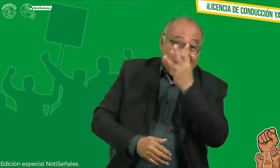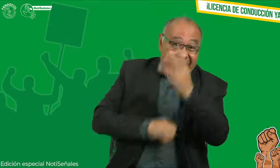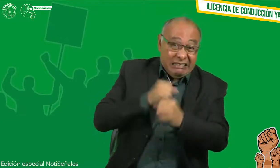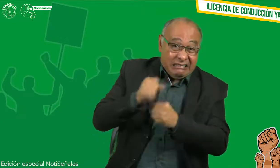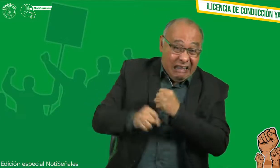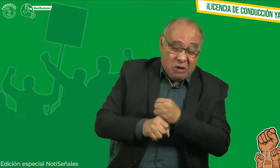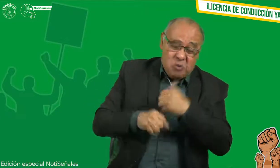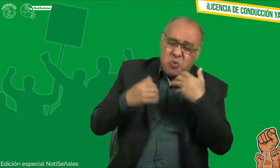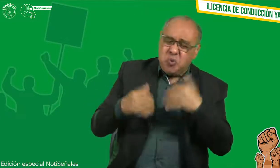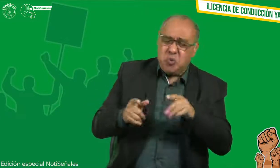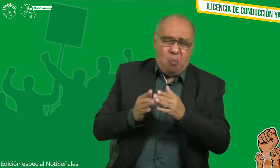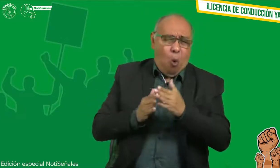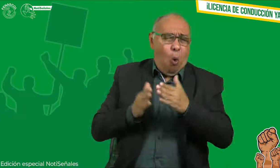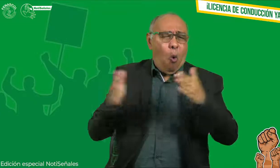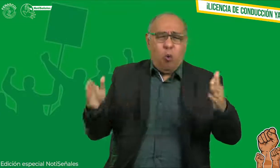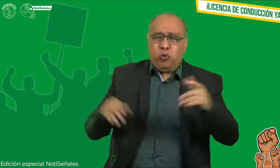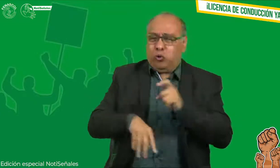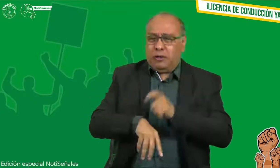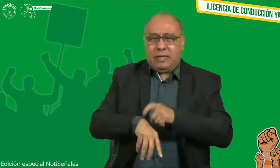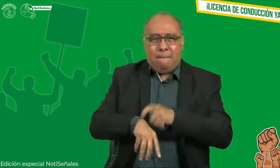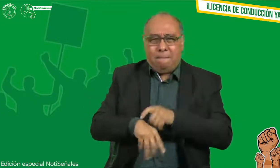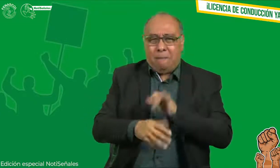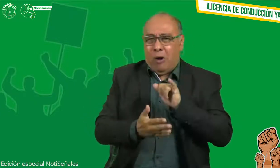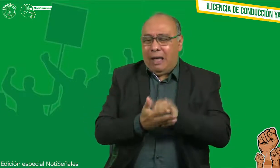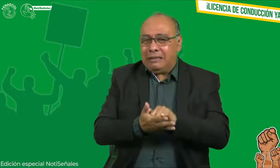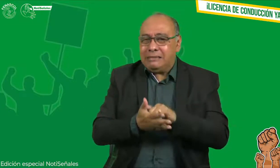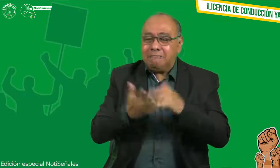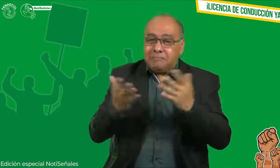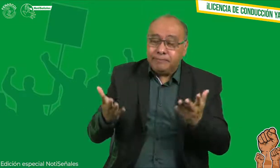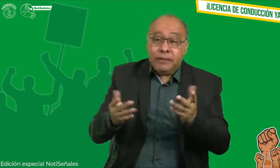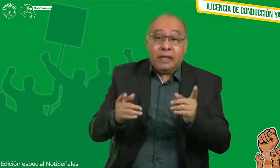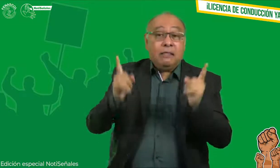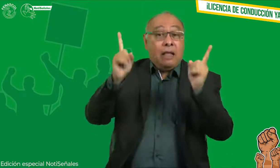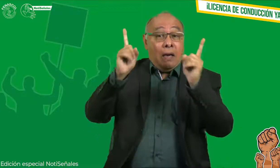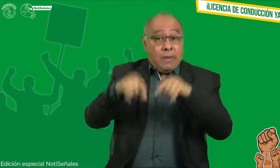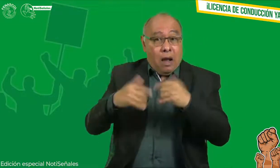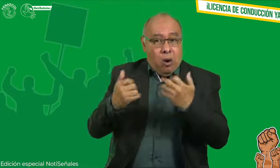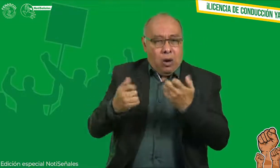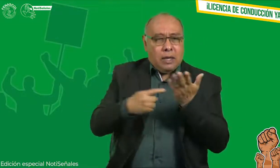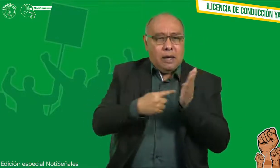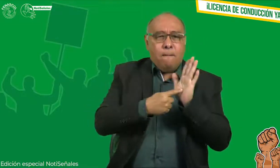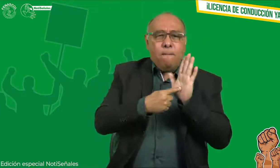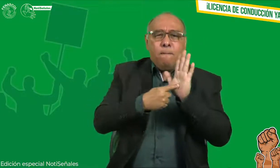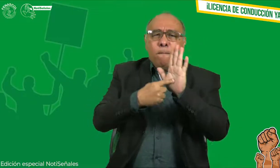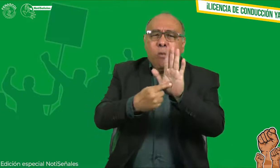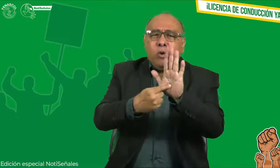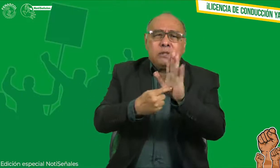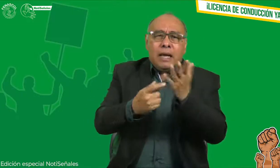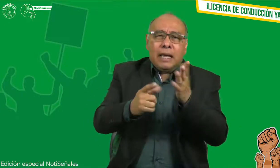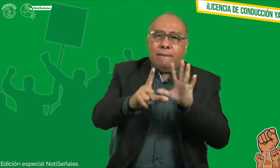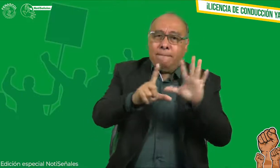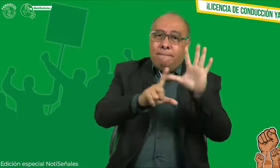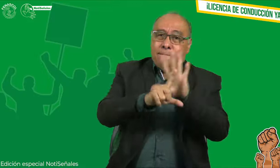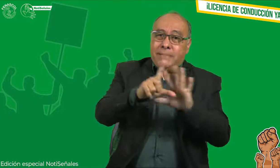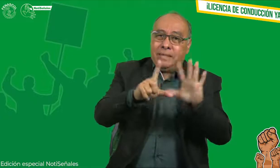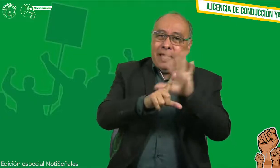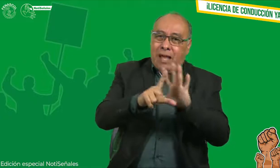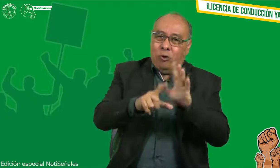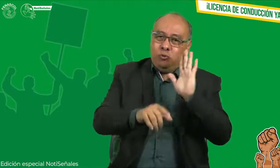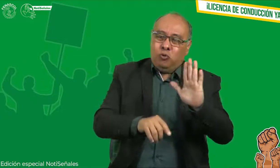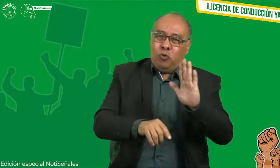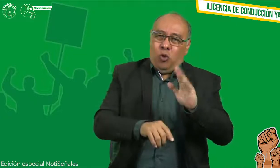3 años más para la licencia de transporte público. Es demasiado tiempo para añadir al tiempo que ya se ha venido haciendo